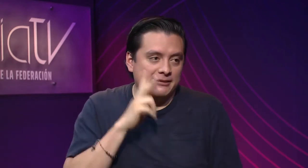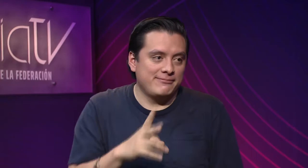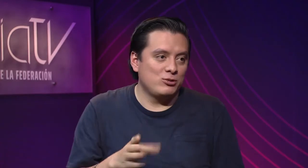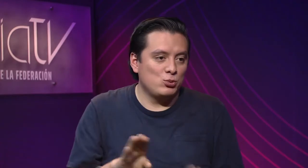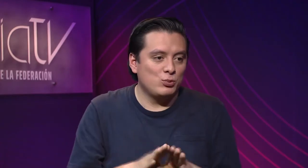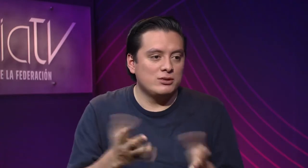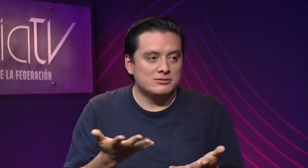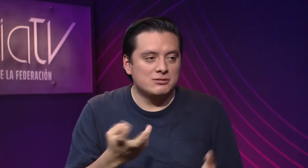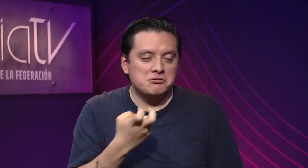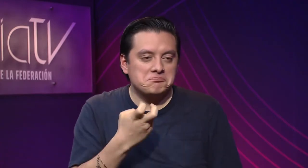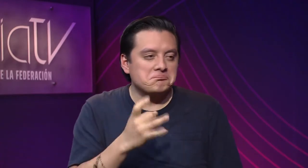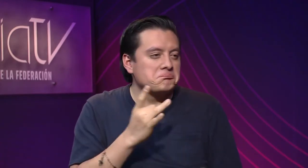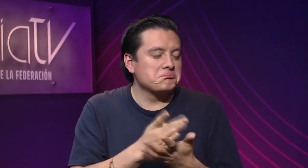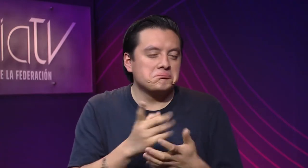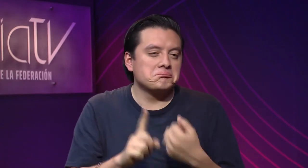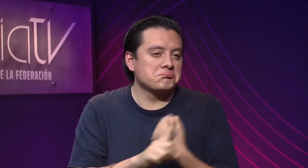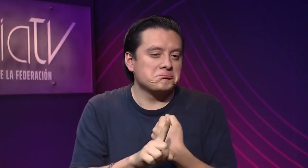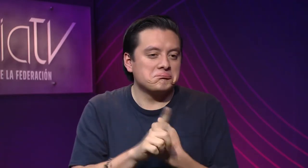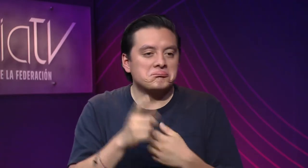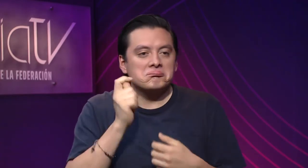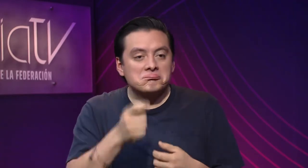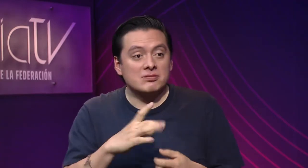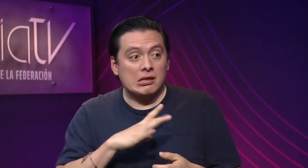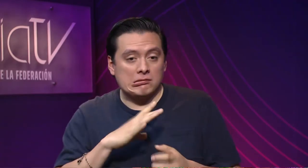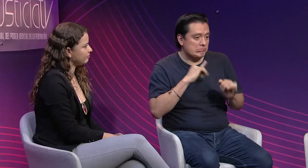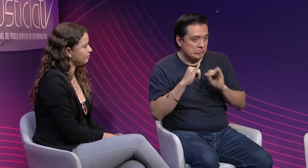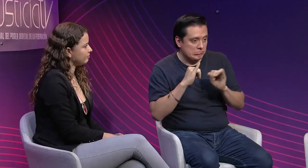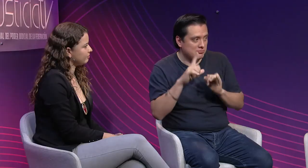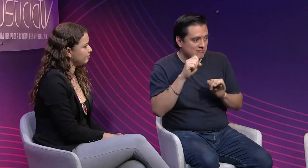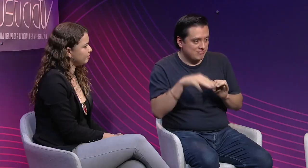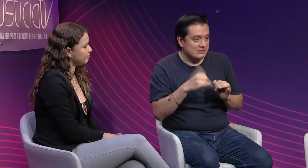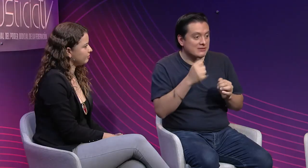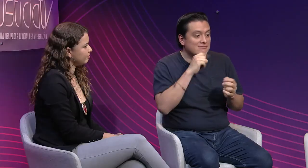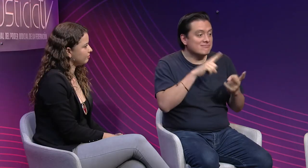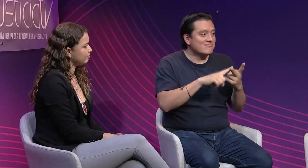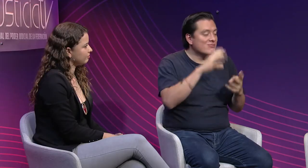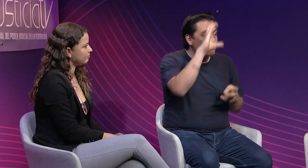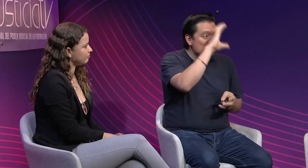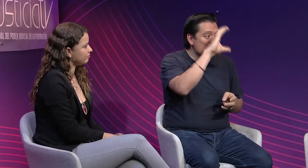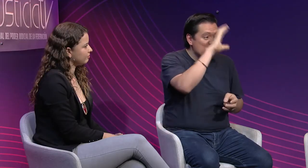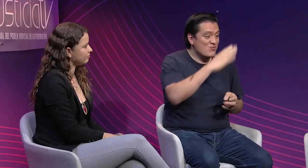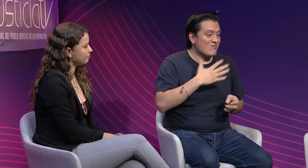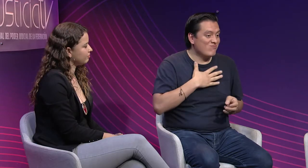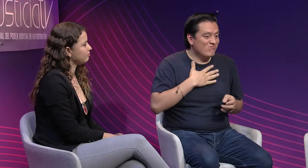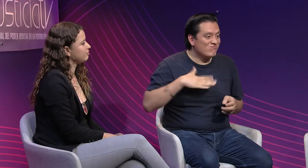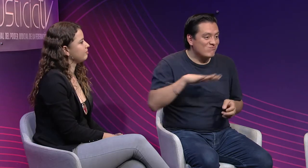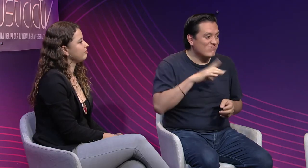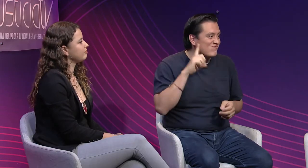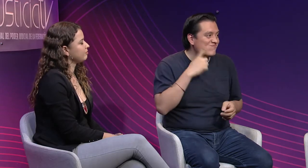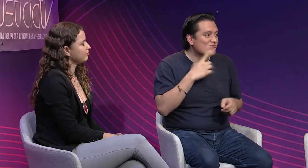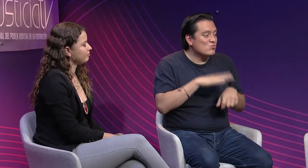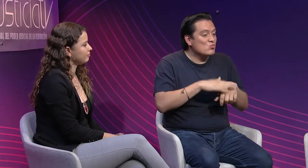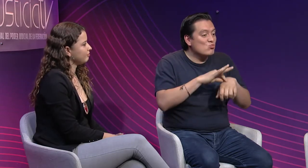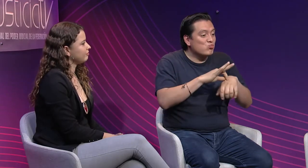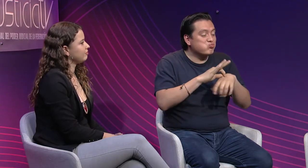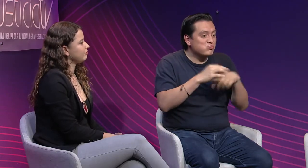queda claro que tengo que seguirme esforzando para incluso a ese tema también darle la vuelta y salir adelante. Ahora cuento con el